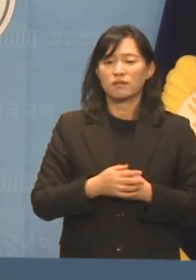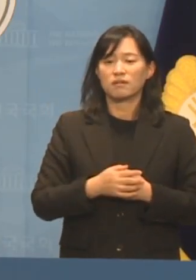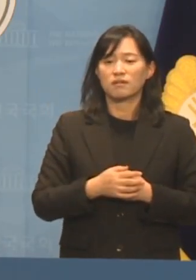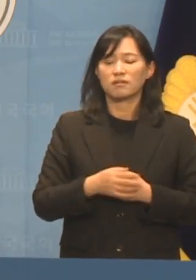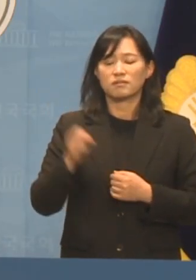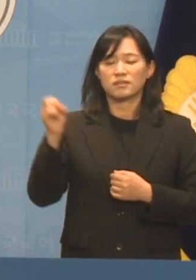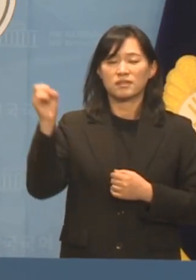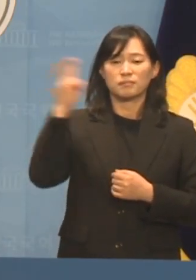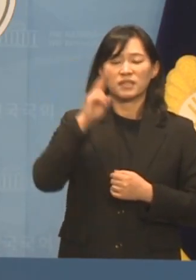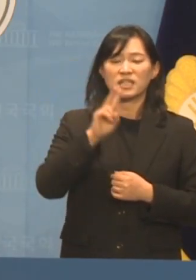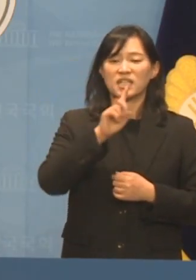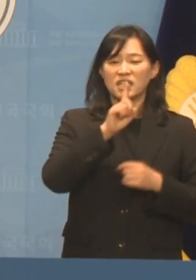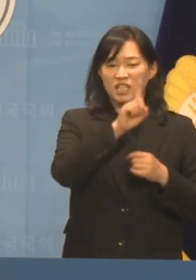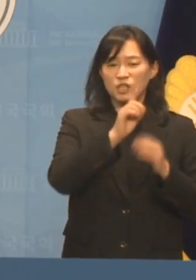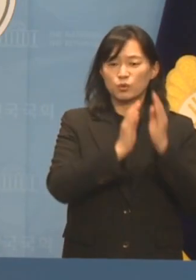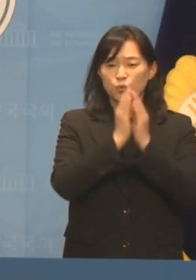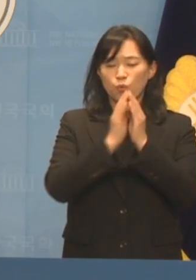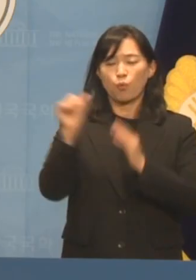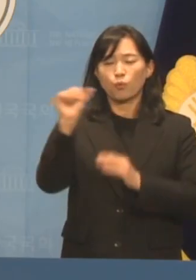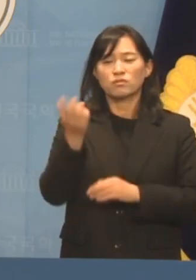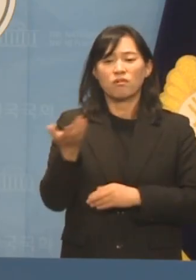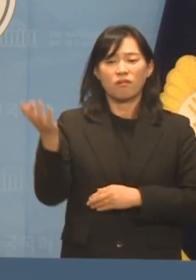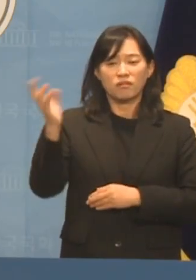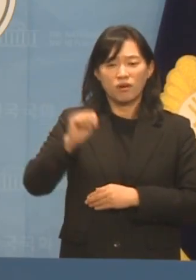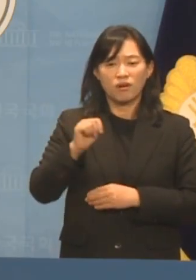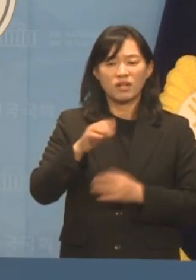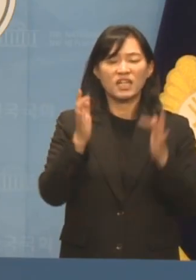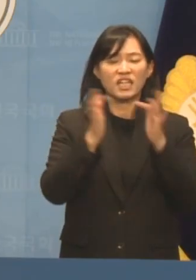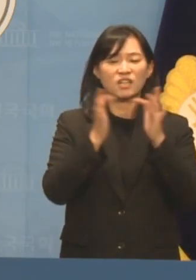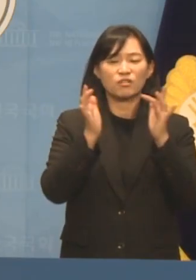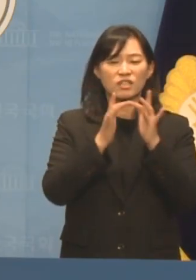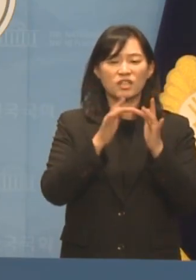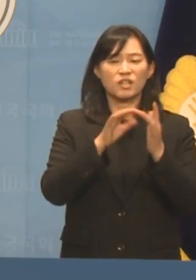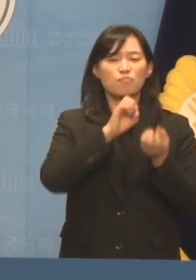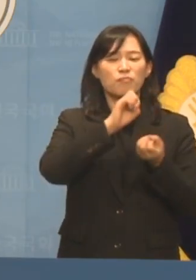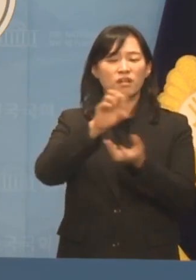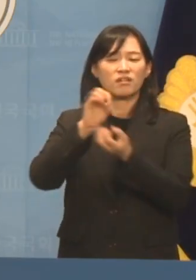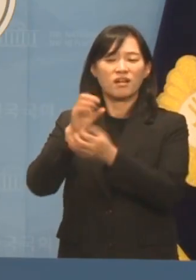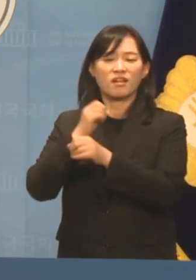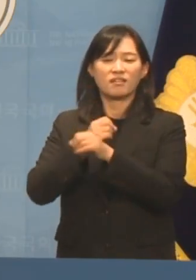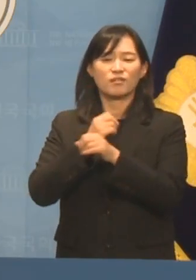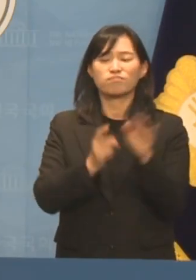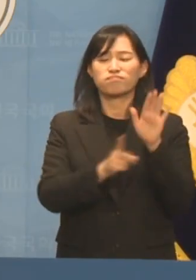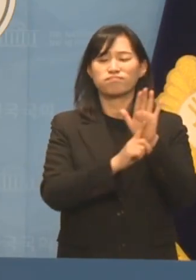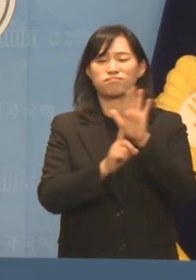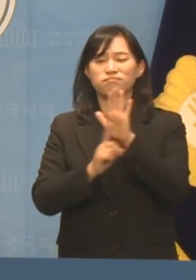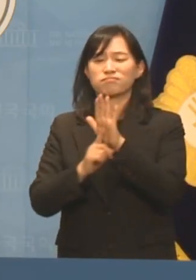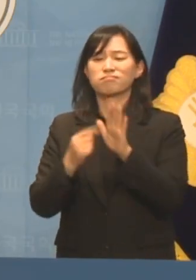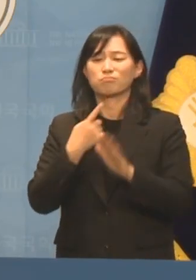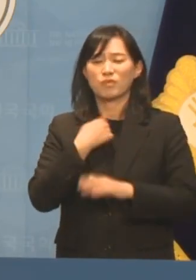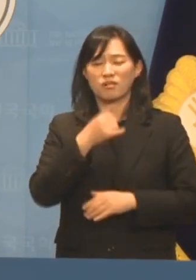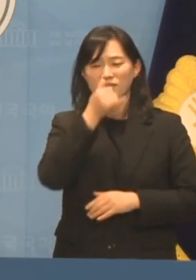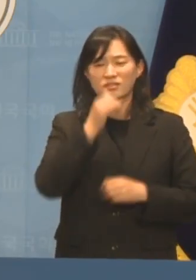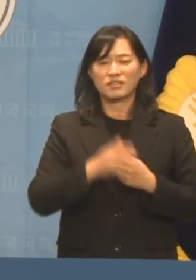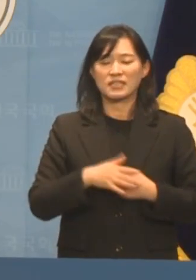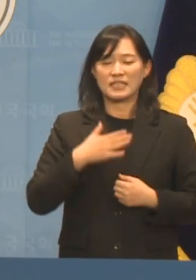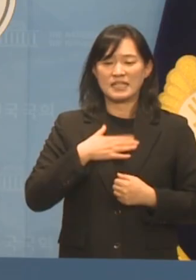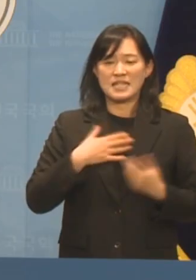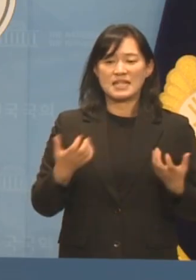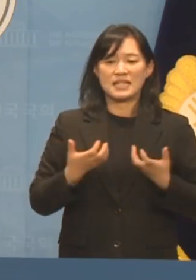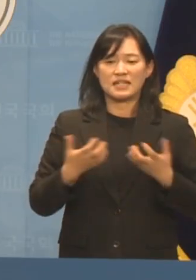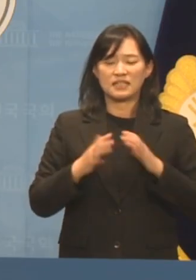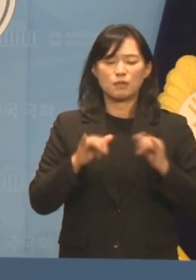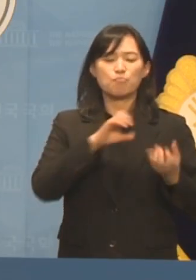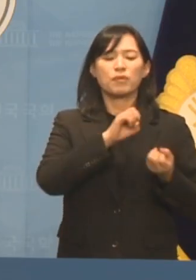자랑스럽게 1조 5천억 온라인 매출 달성을 했다고 홍보를 한 바 있습니다. 온라인 사업 성장의 최선봉에서 일하고 있는